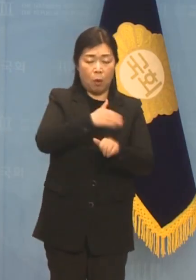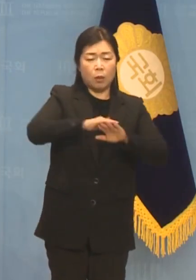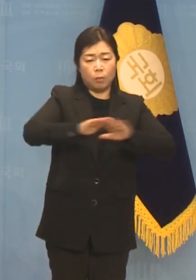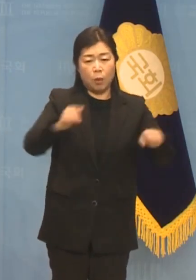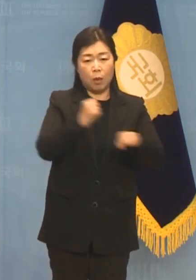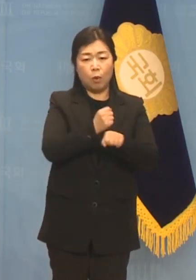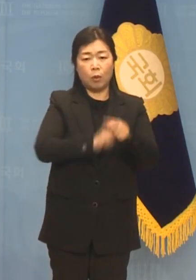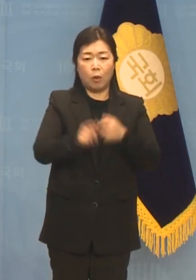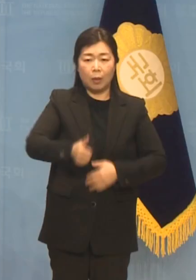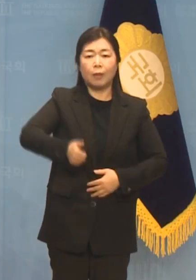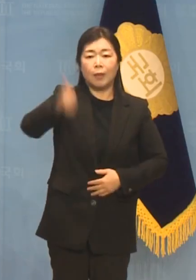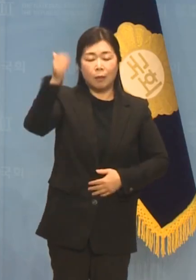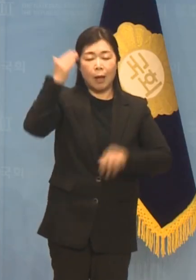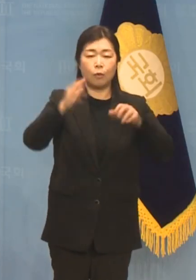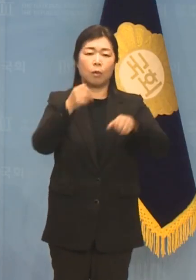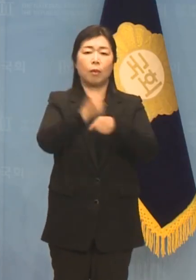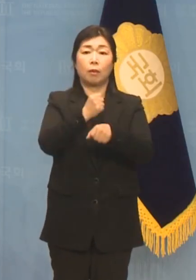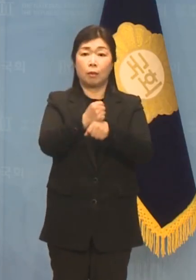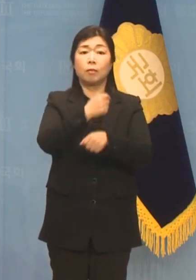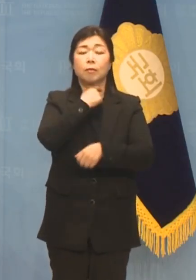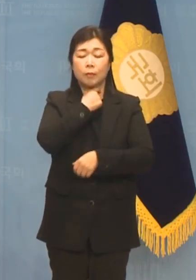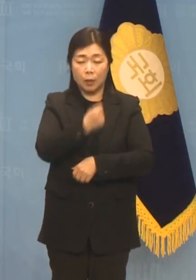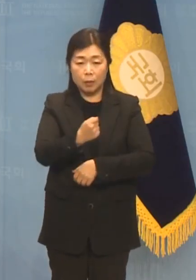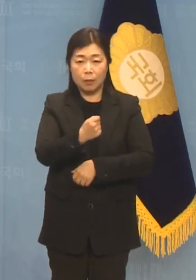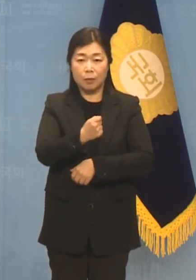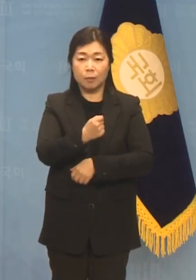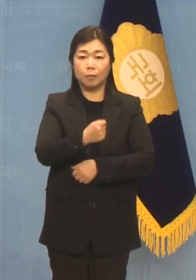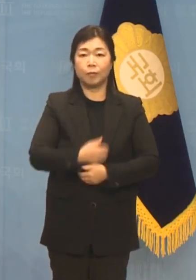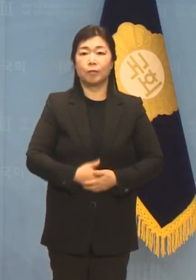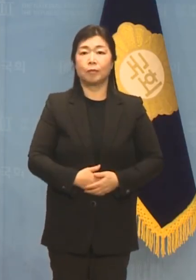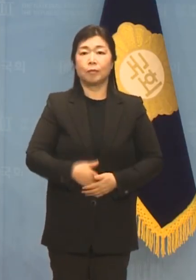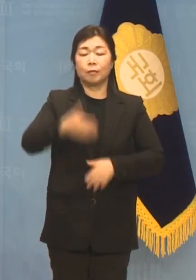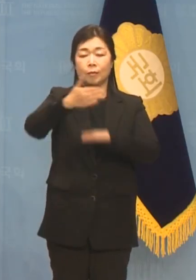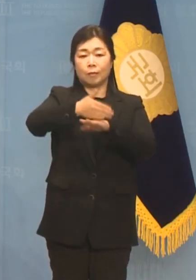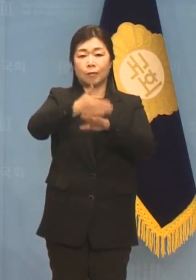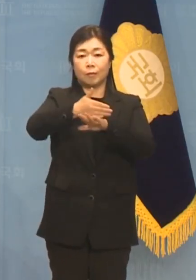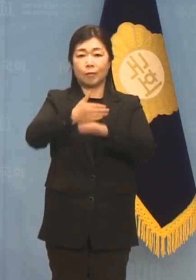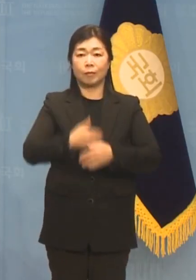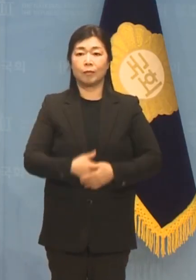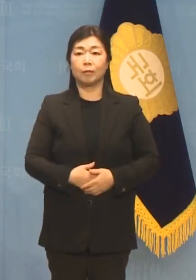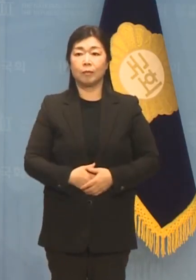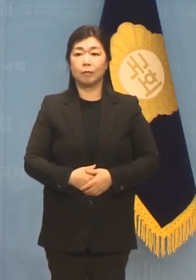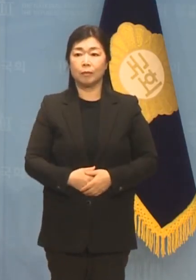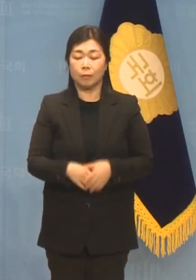더 나은 대한민국을 나가야 합니다. 감사합니다.